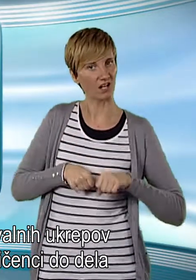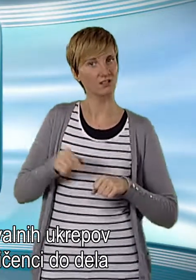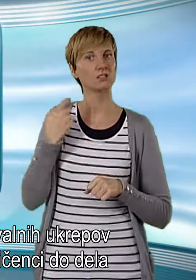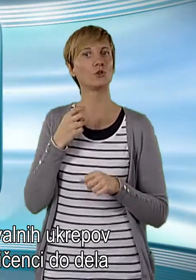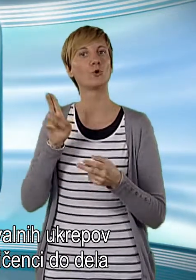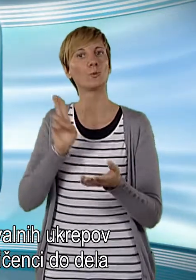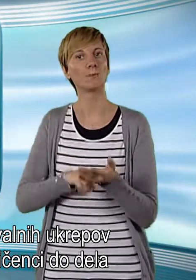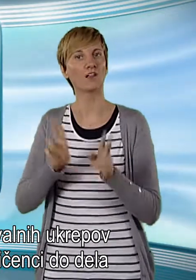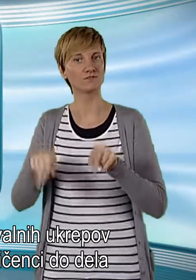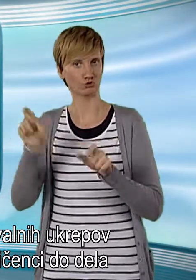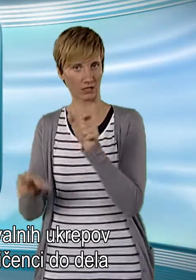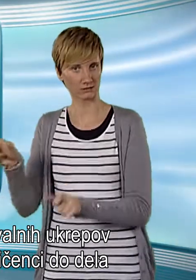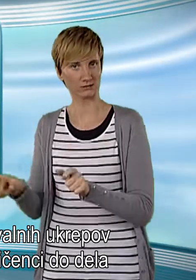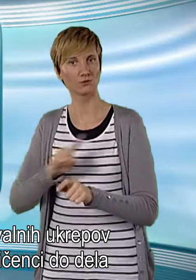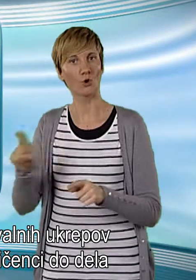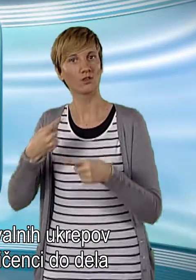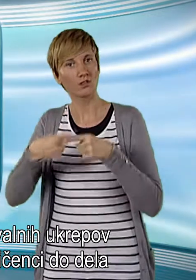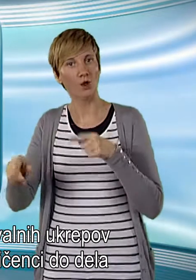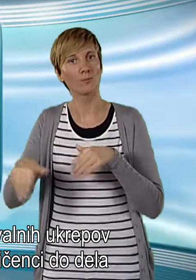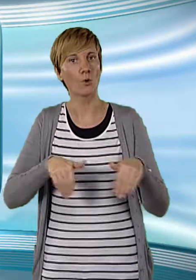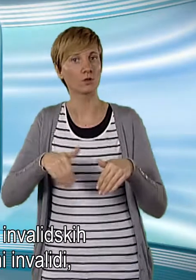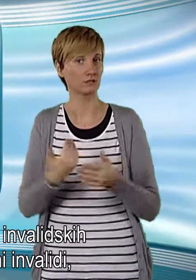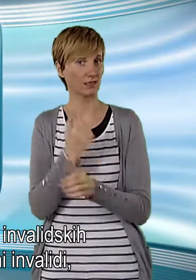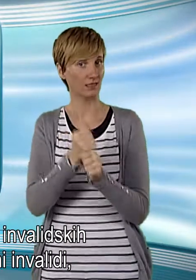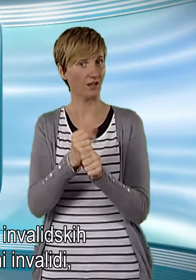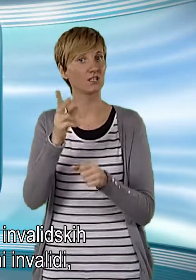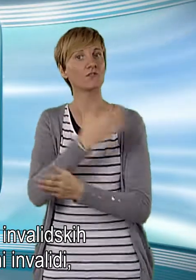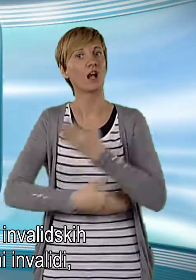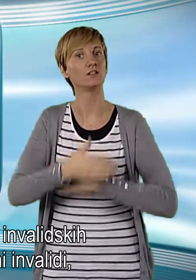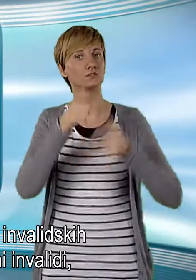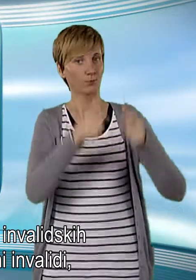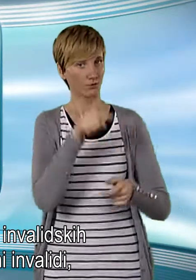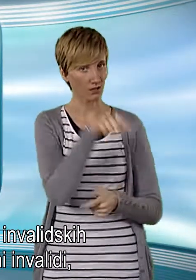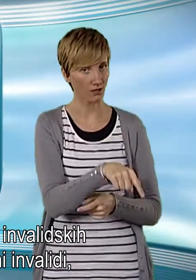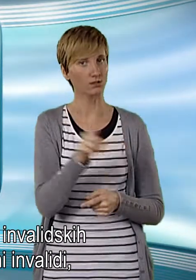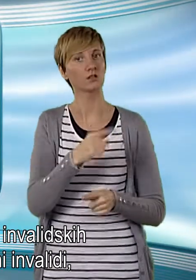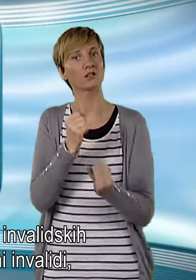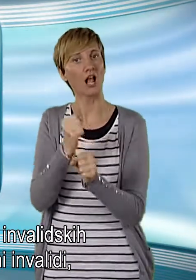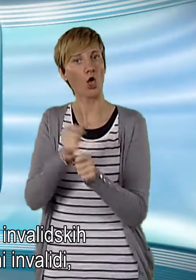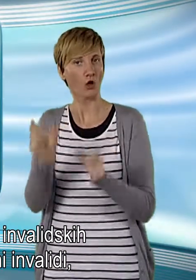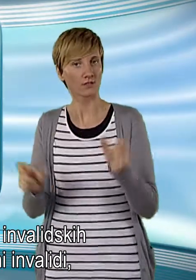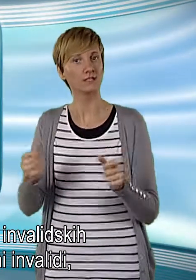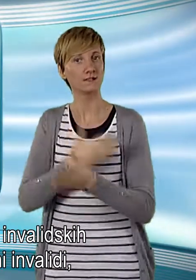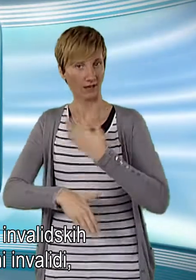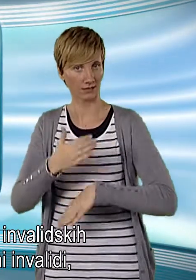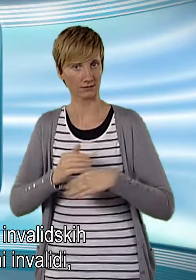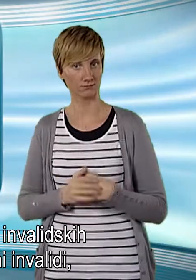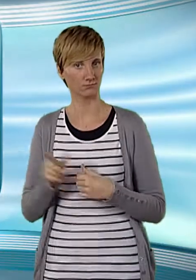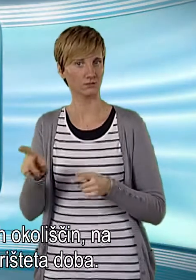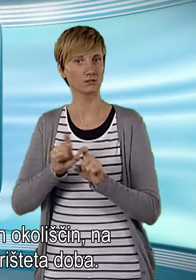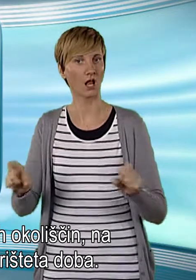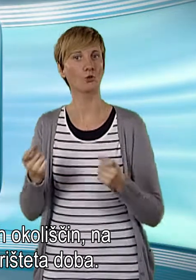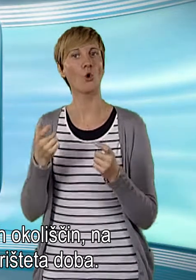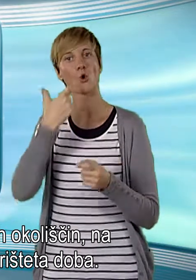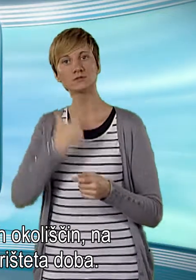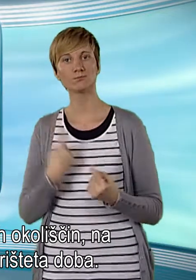do dela pokojnine za delo v invalidskih podjetjih in delovni invalidi, ki se jim zaradi osebnih okoliščin, naprimer